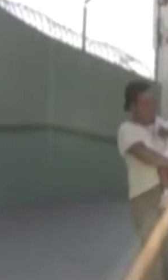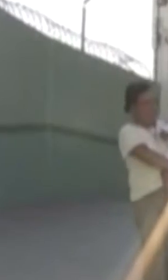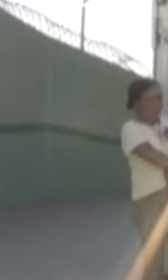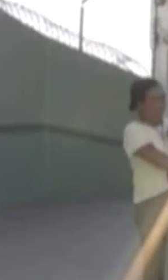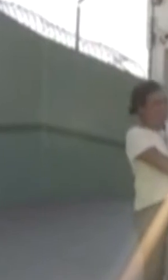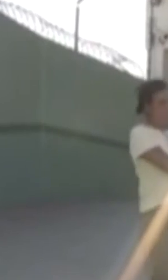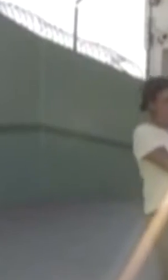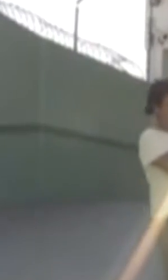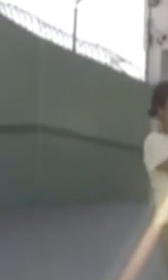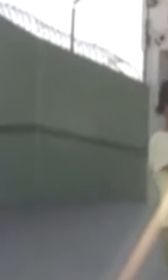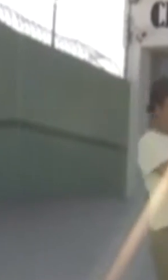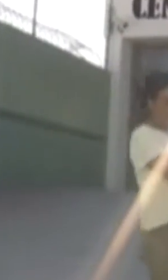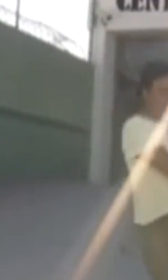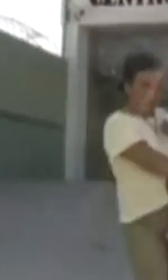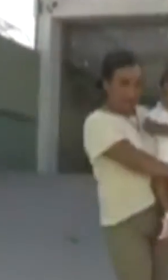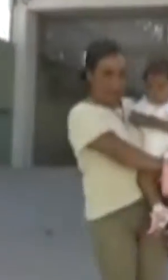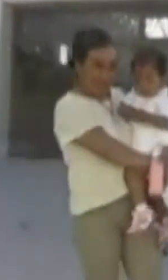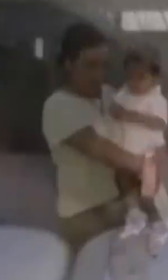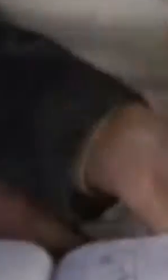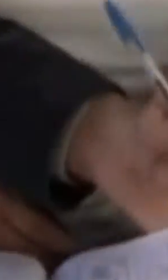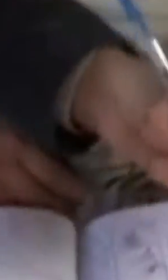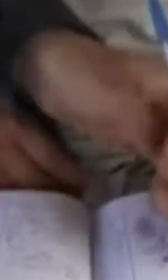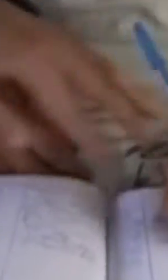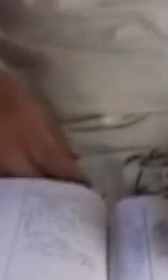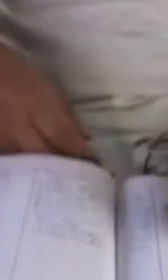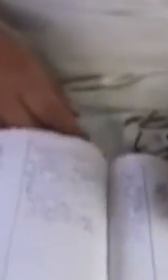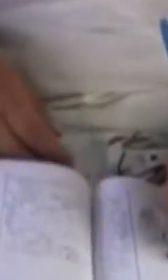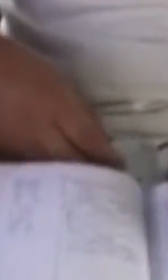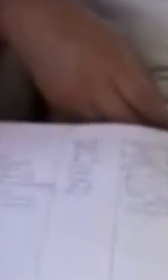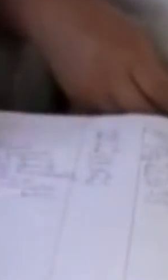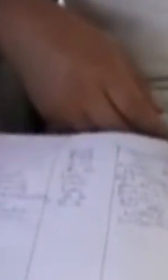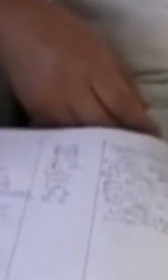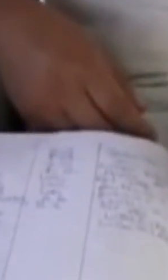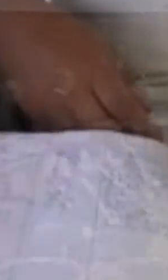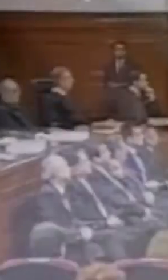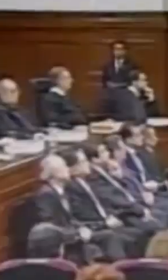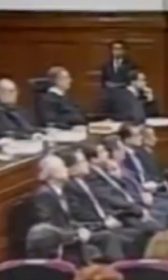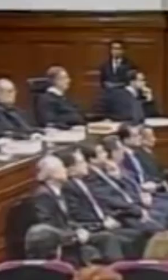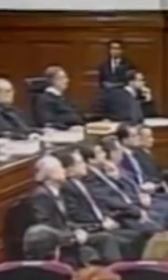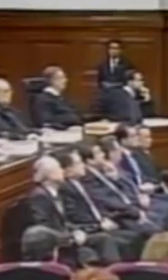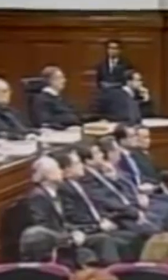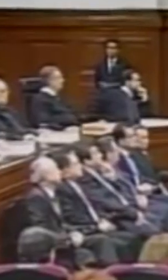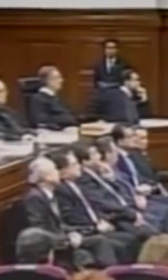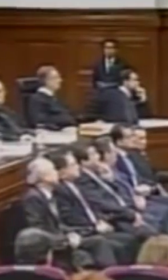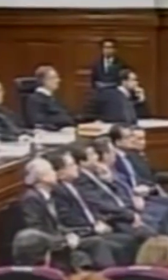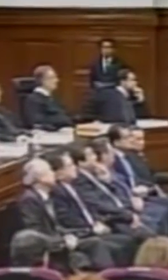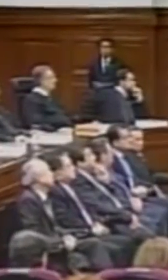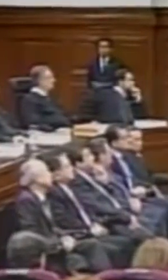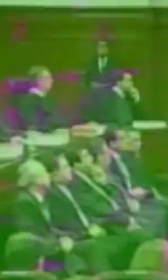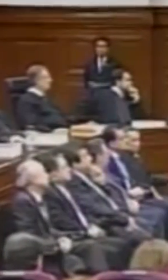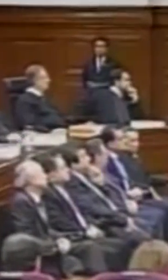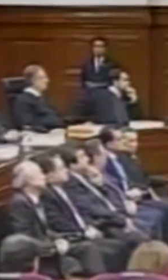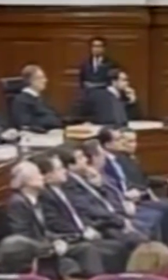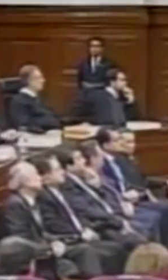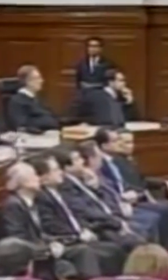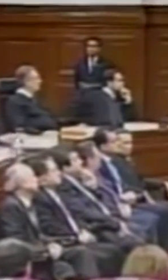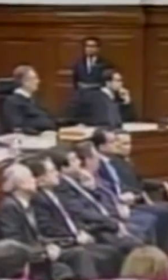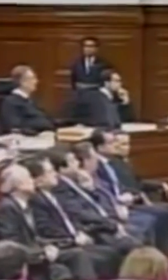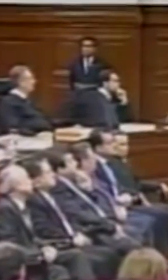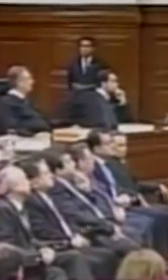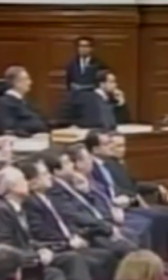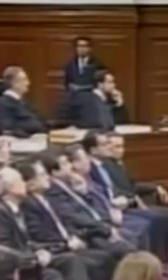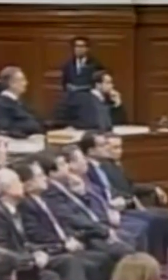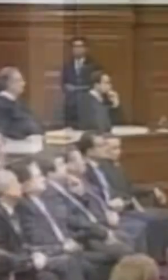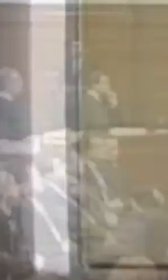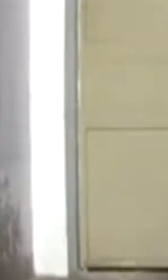Teresa fueron liberadas hasta 2010, luego de que por unanimidad, 5 ministros de la primera sala de la Suprema Corte de Justicia